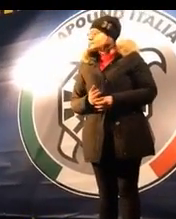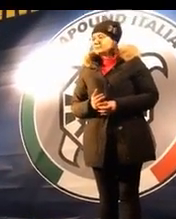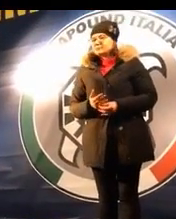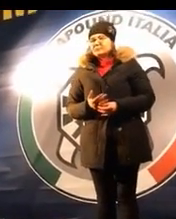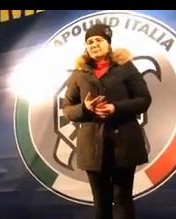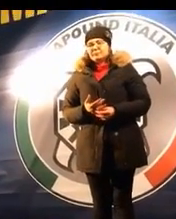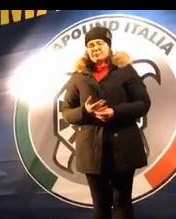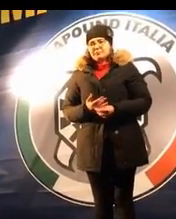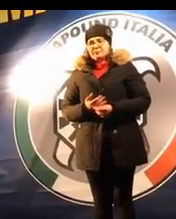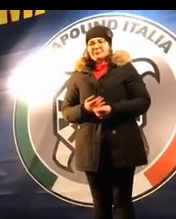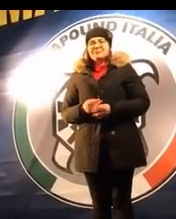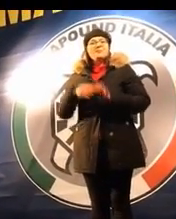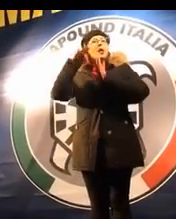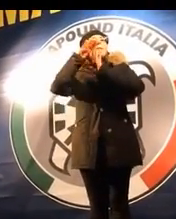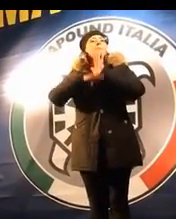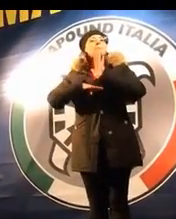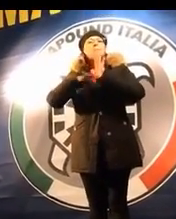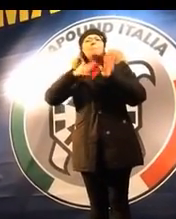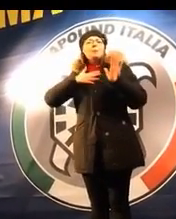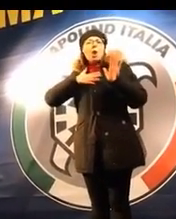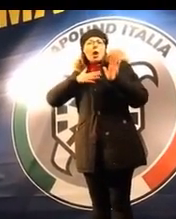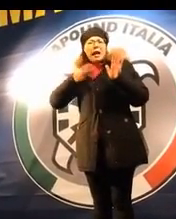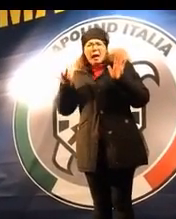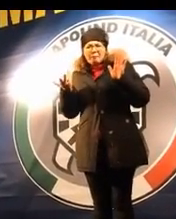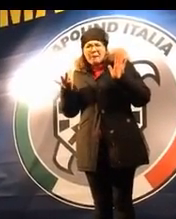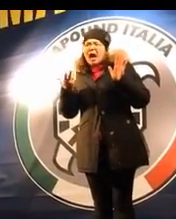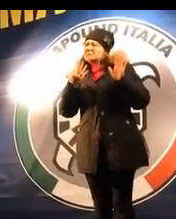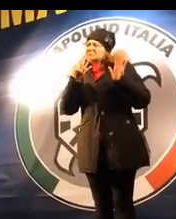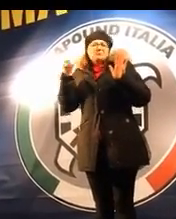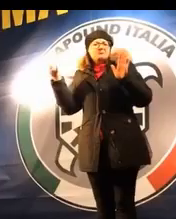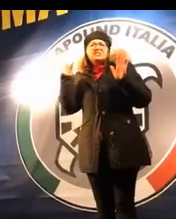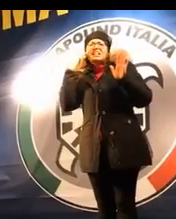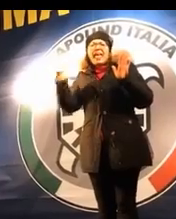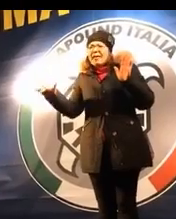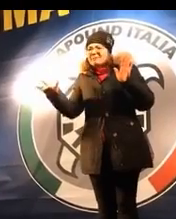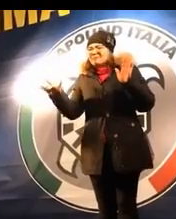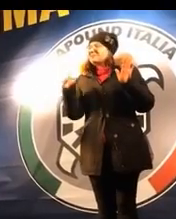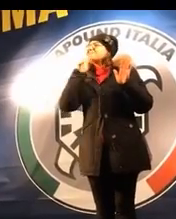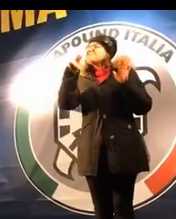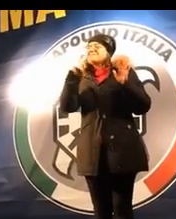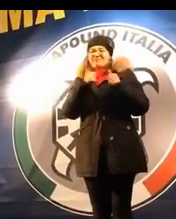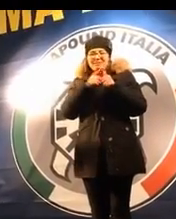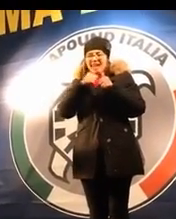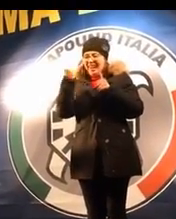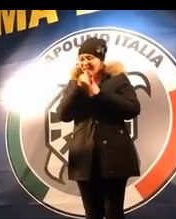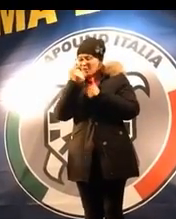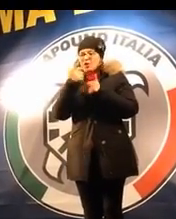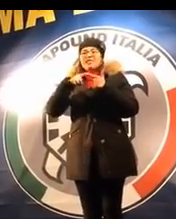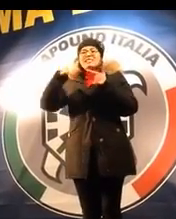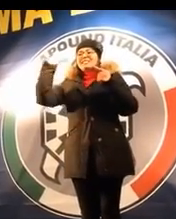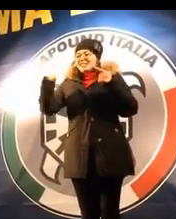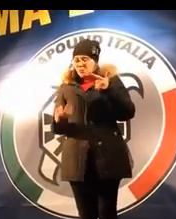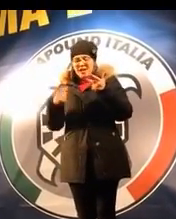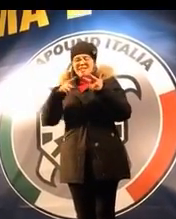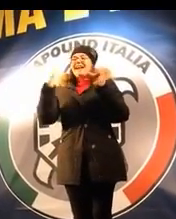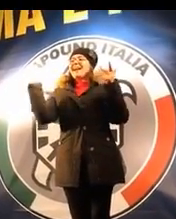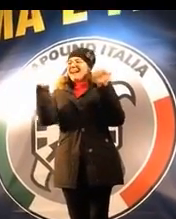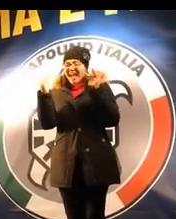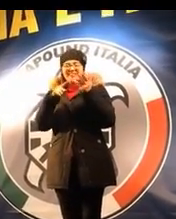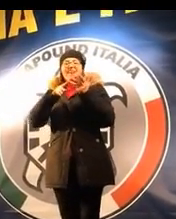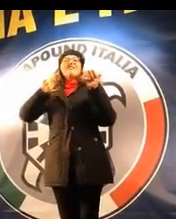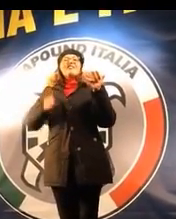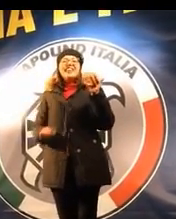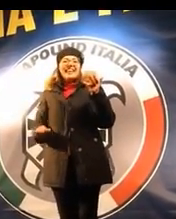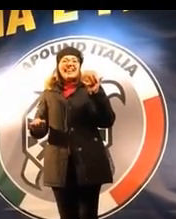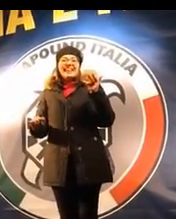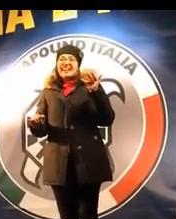Vedete, il nostro programma è estremamente semplice. Fin qui abbiamo parlato di lavoro, abbiamo parlato di sicurezza, abbiamo parlato di casa, abbiamo parlato di figli, abbiamo parlato